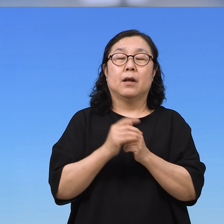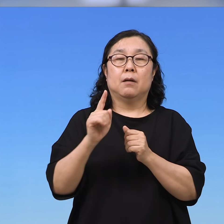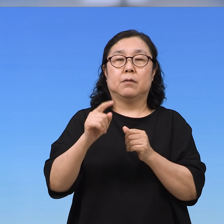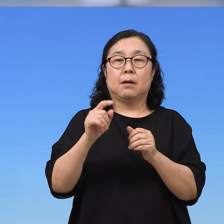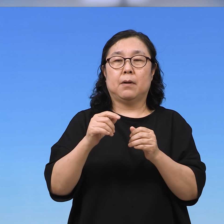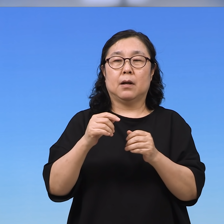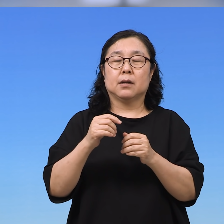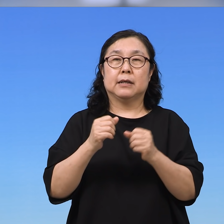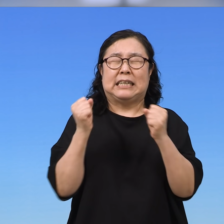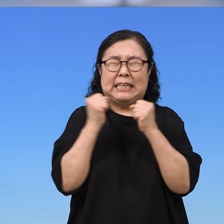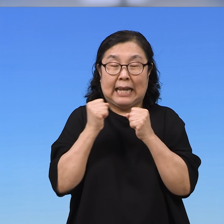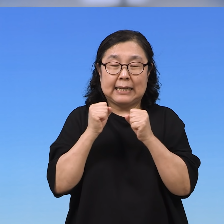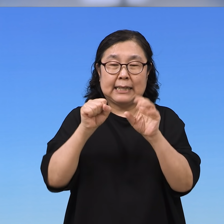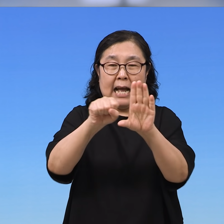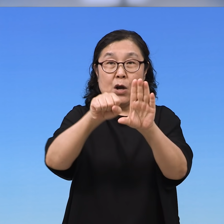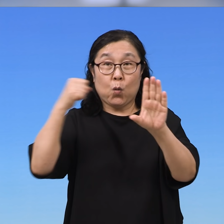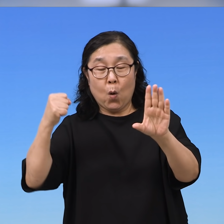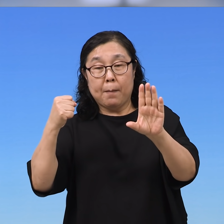마치고 냉장고 한번 열어보세요.